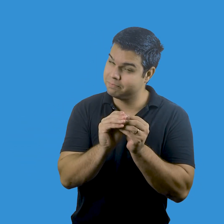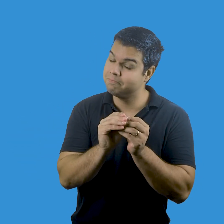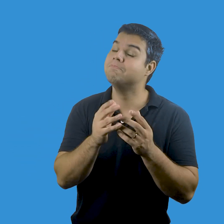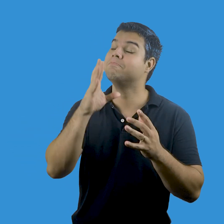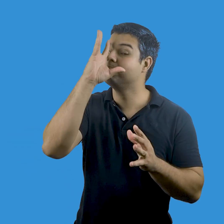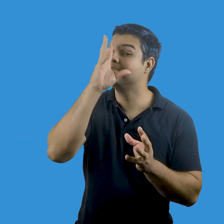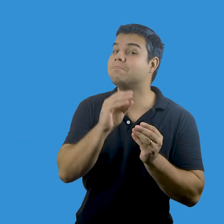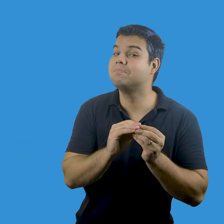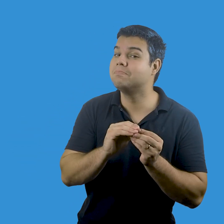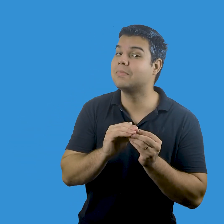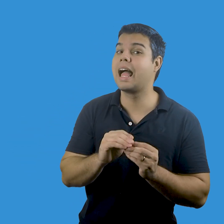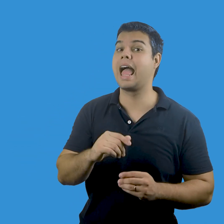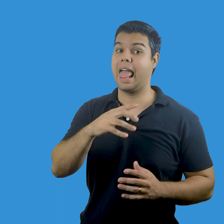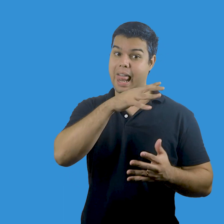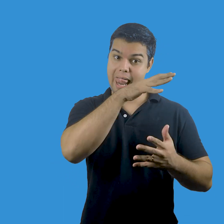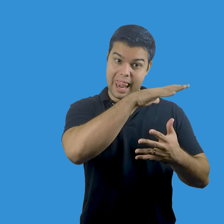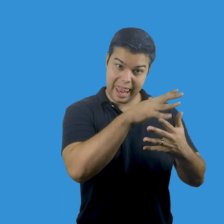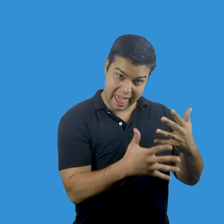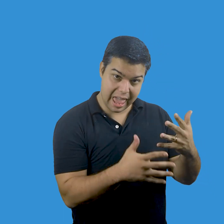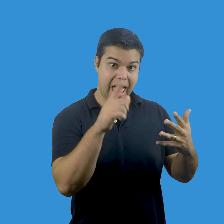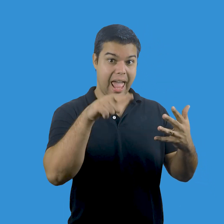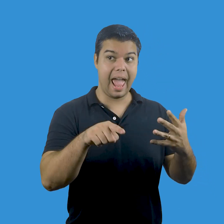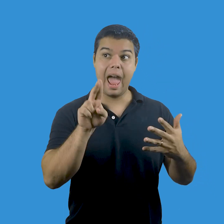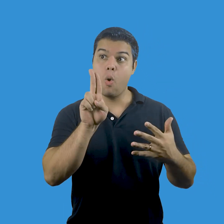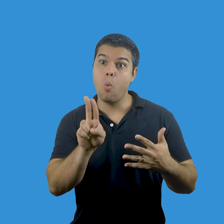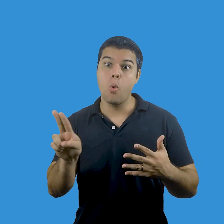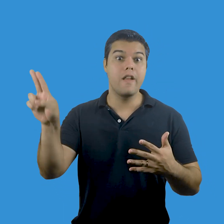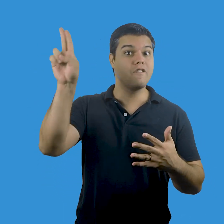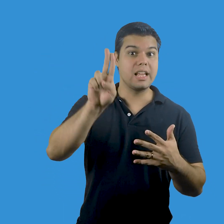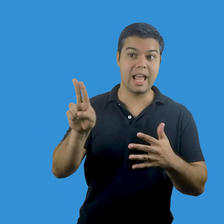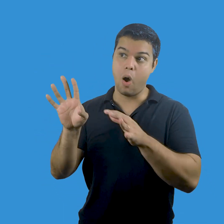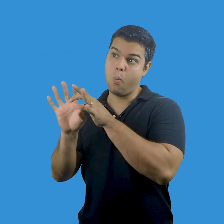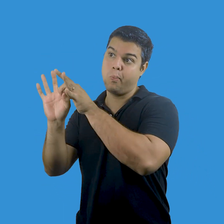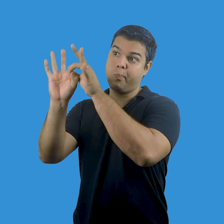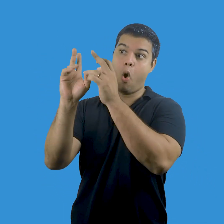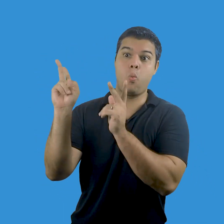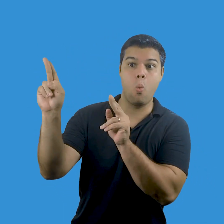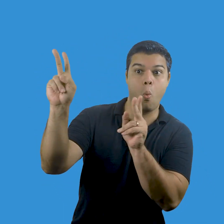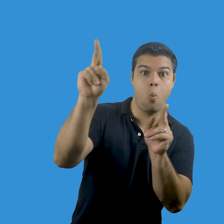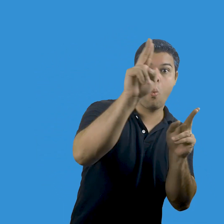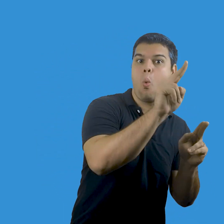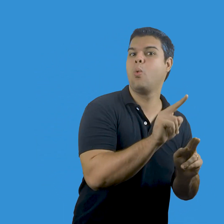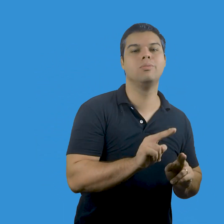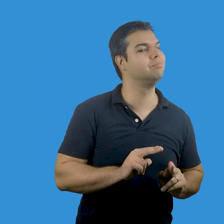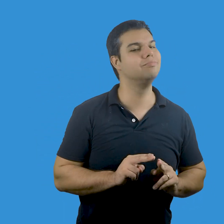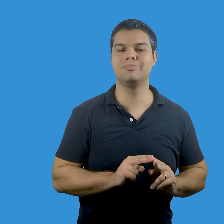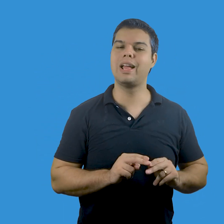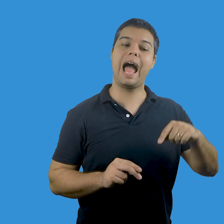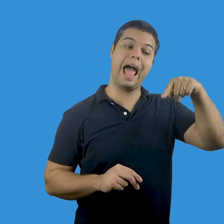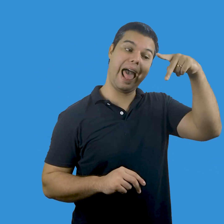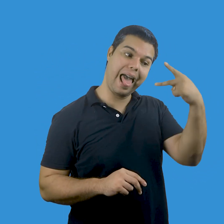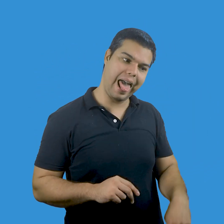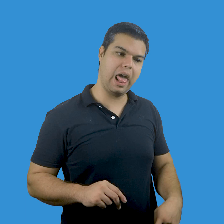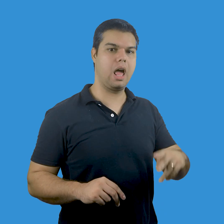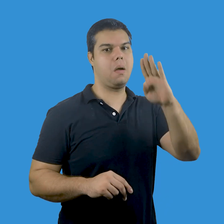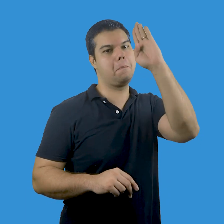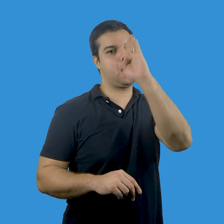universal. Ou seja, não é uma língua usada pelos surdos de outros países. Então,